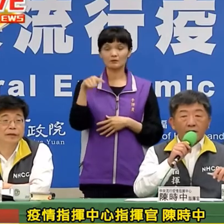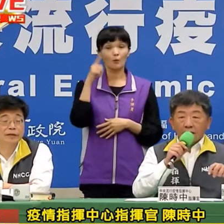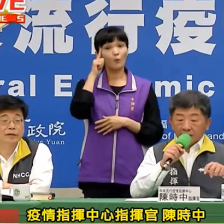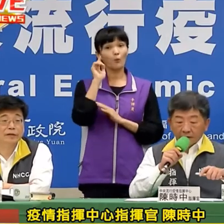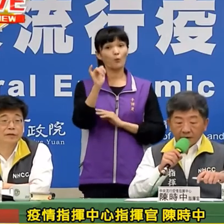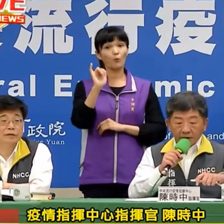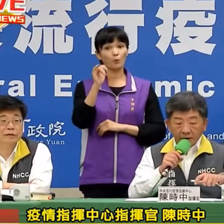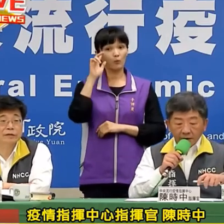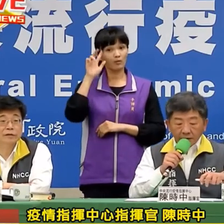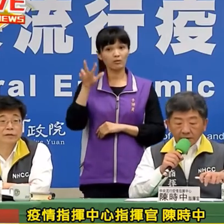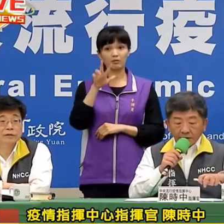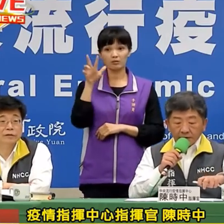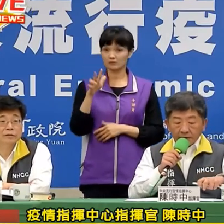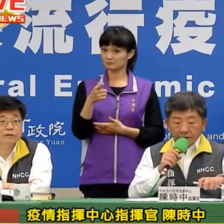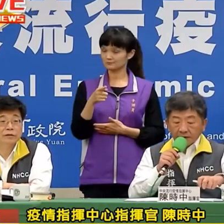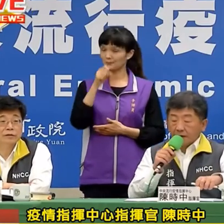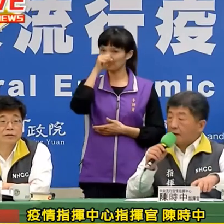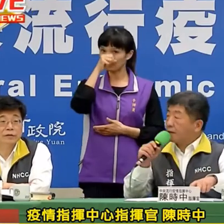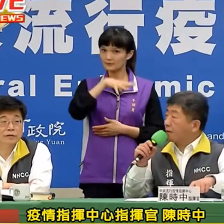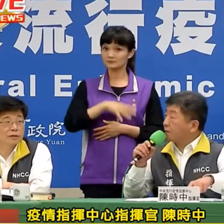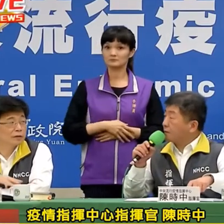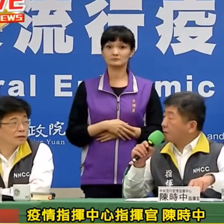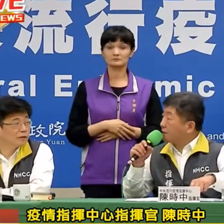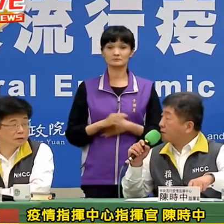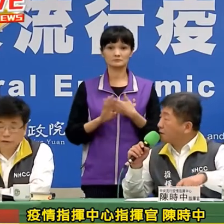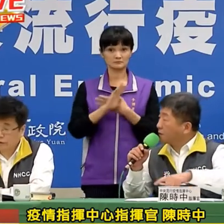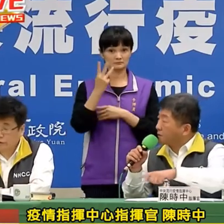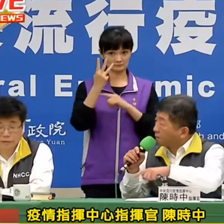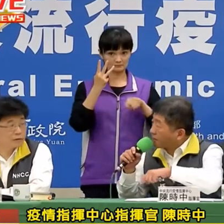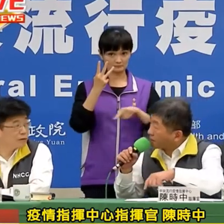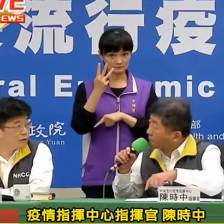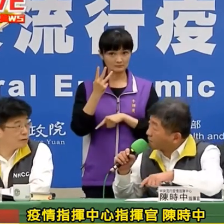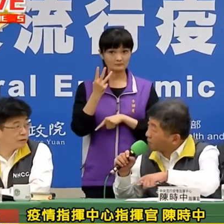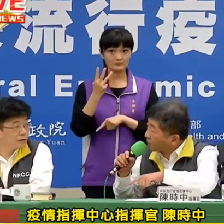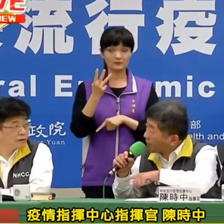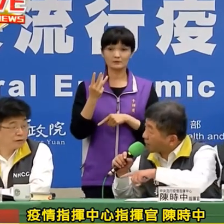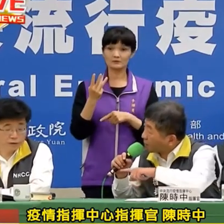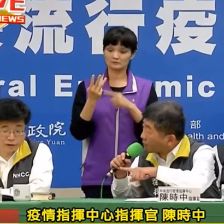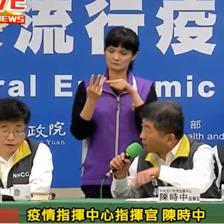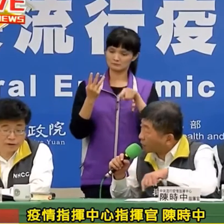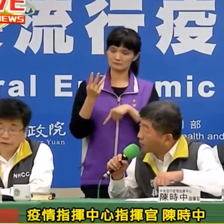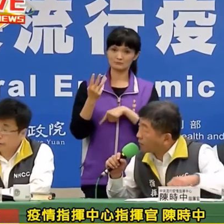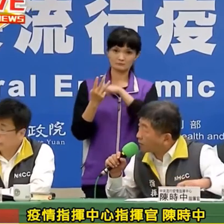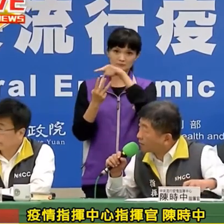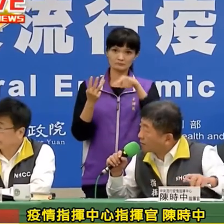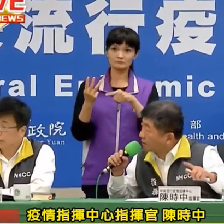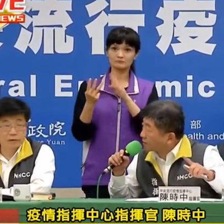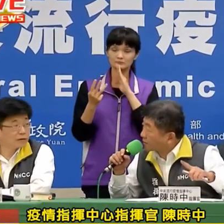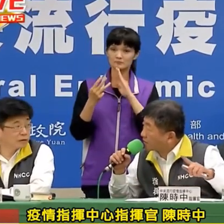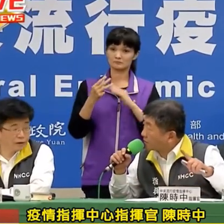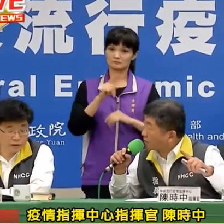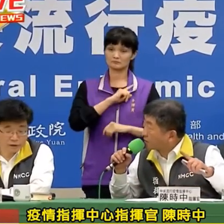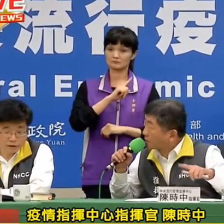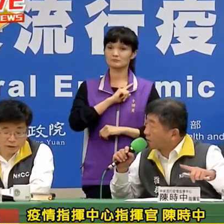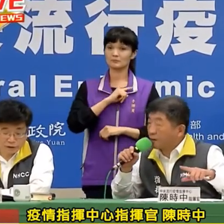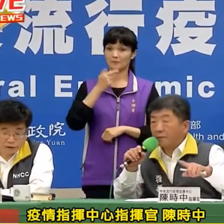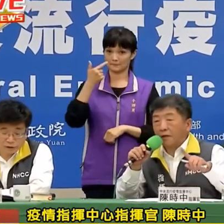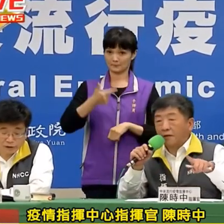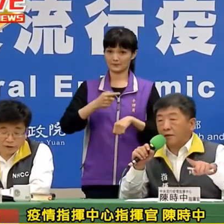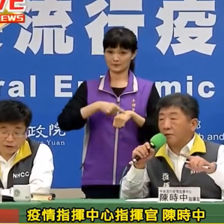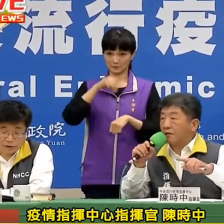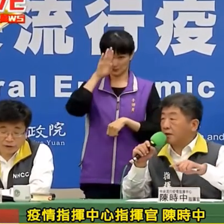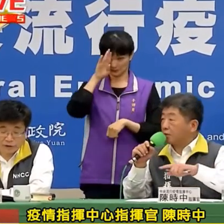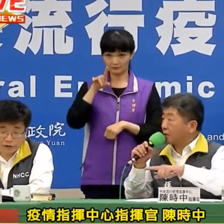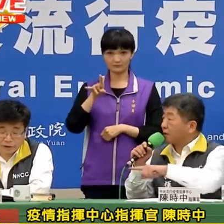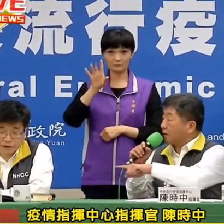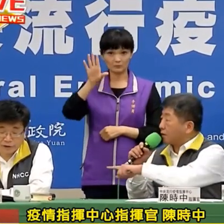好。好，那另外呢，有关于这个三个案例的情况，基本上都有慢性病嘛，那我们有用药的指